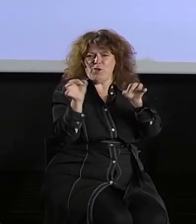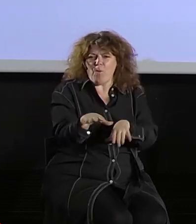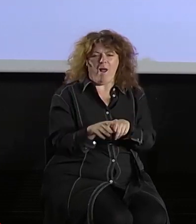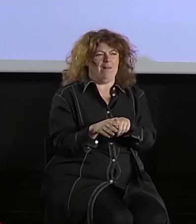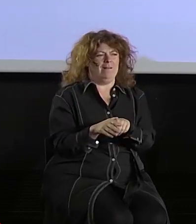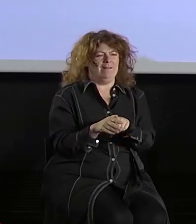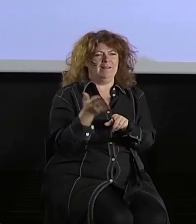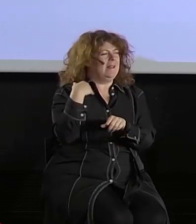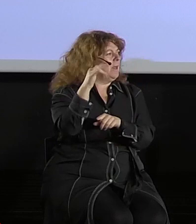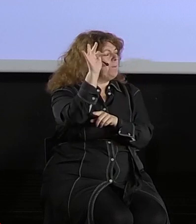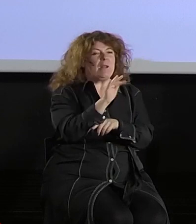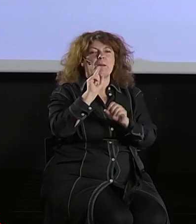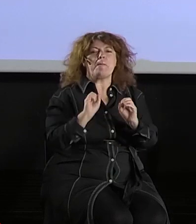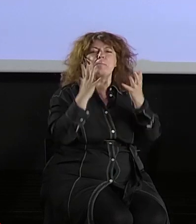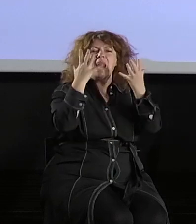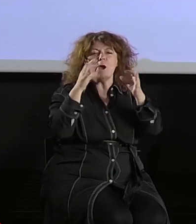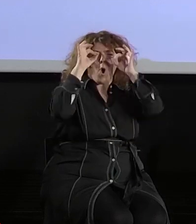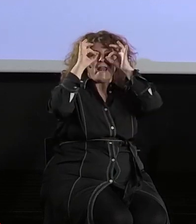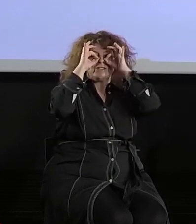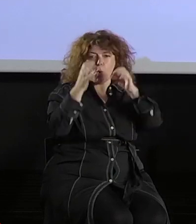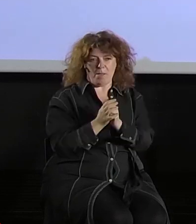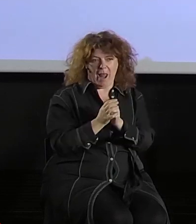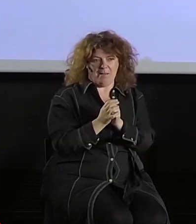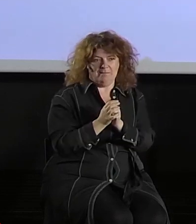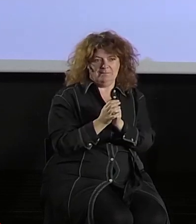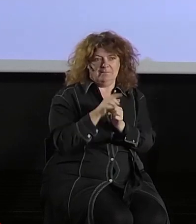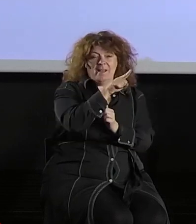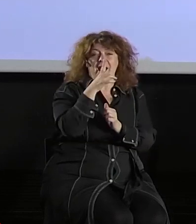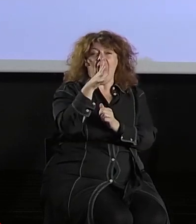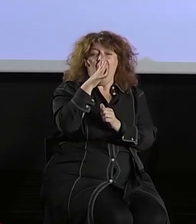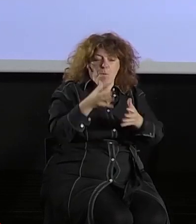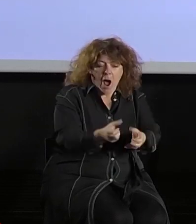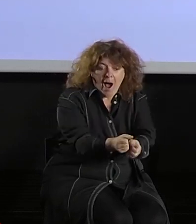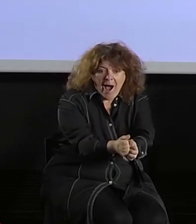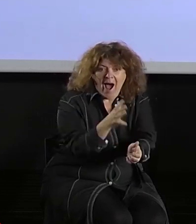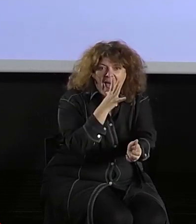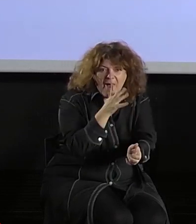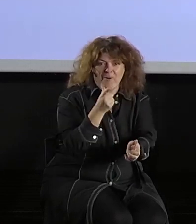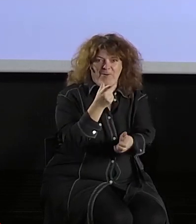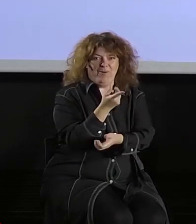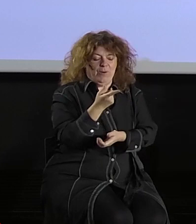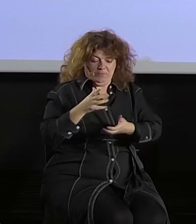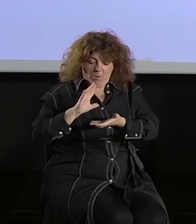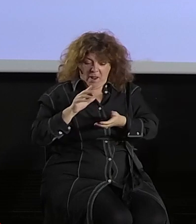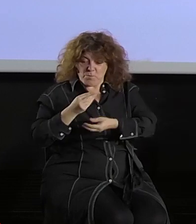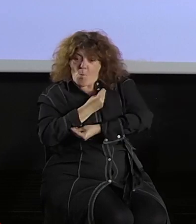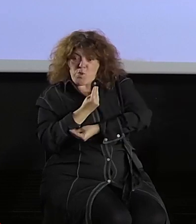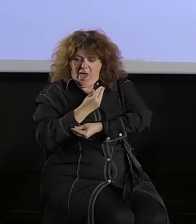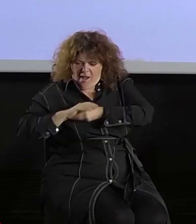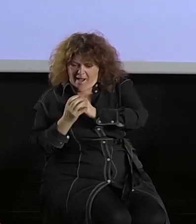película que es el milagro de an Sullivan no el momento de del agua también Aquí está el momento de la muñeca o se hay como momentos de estructura también